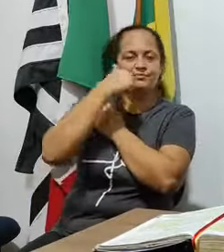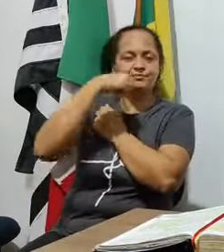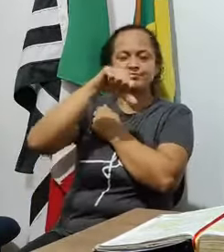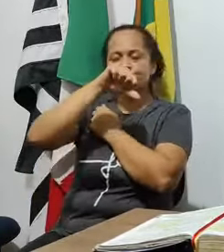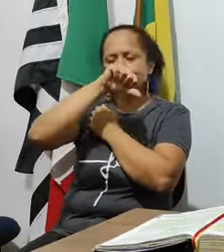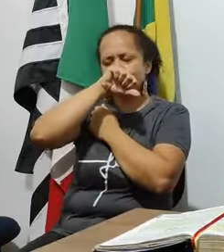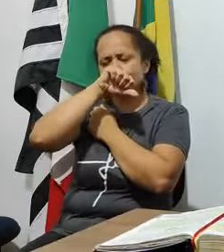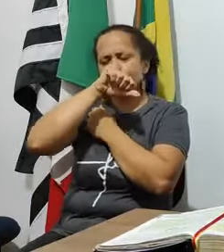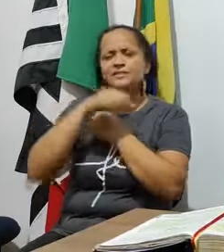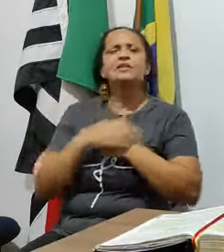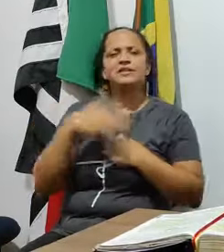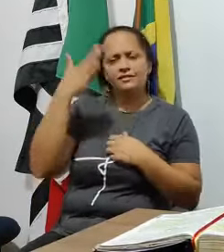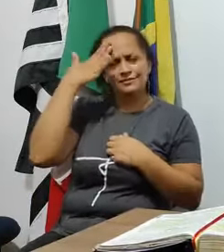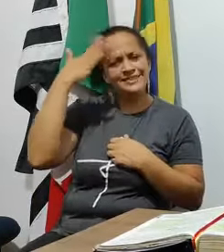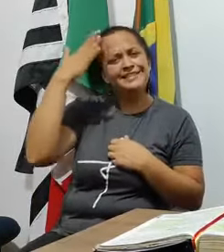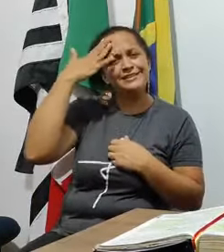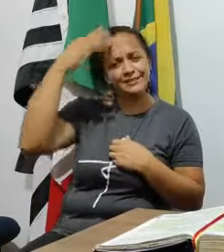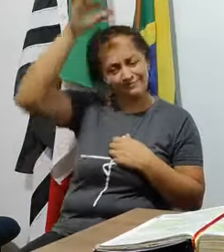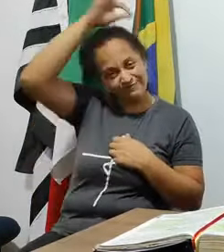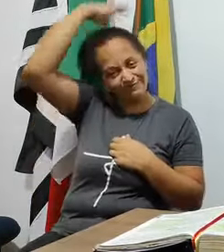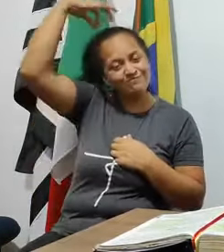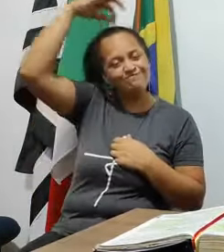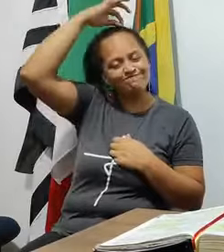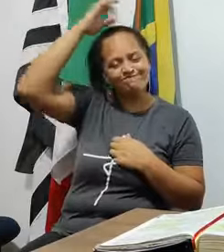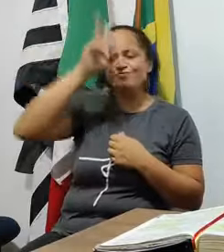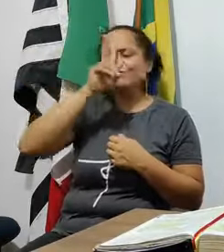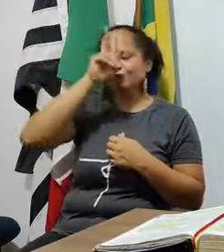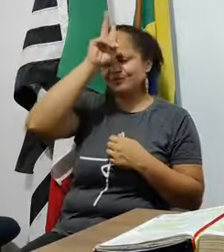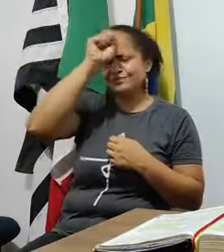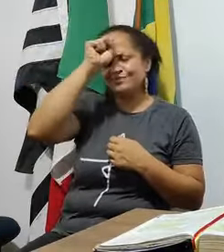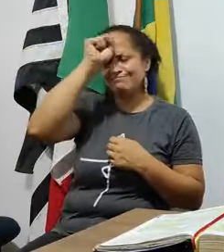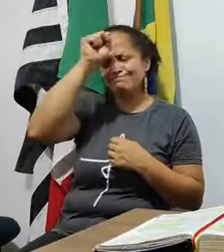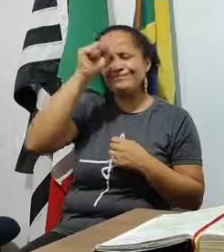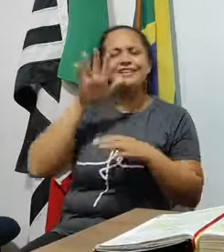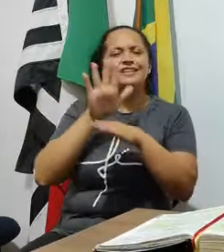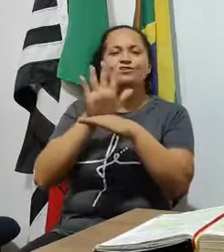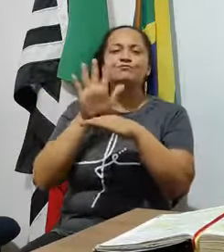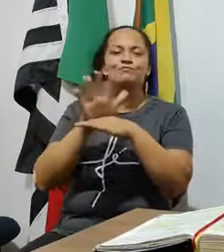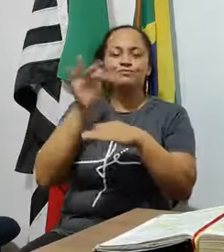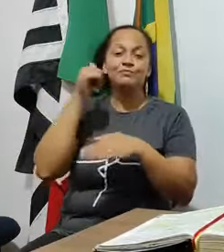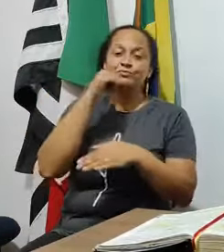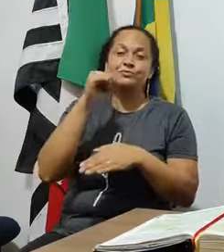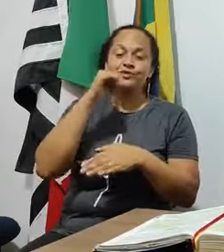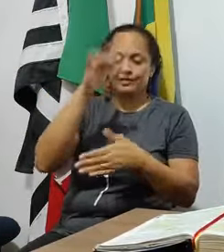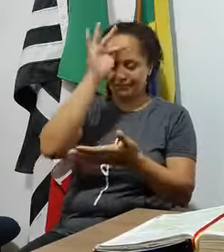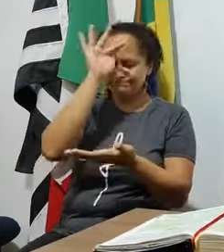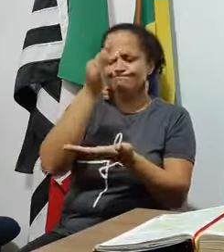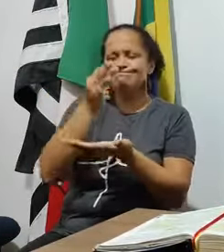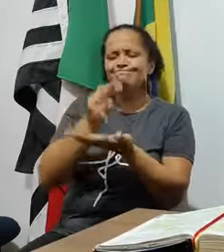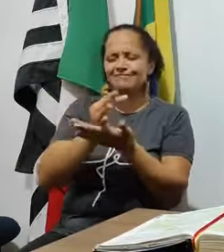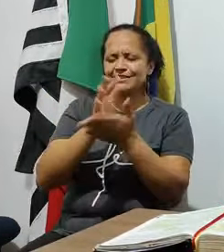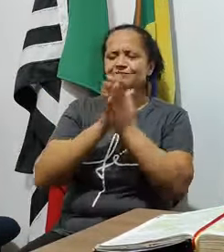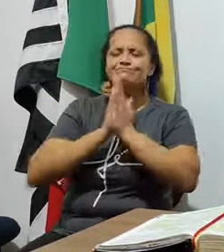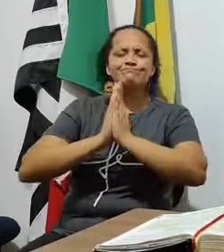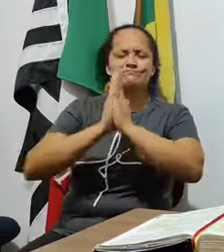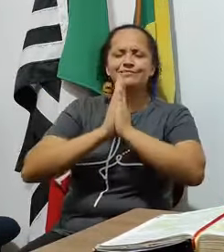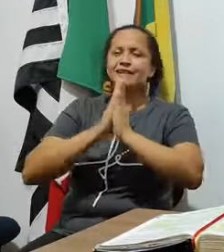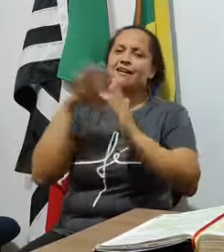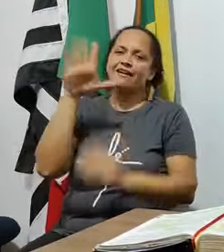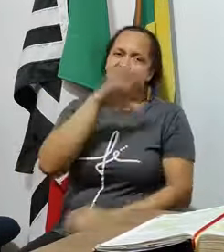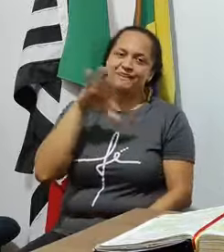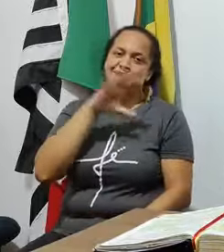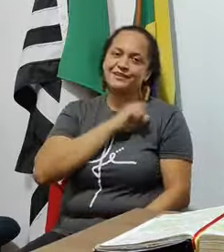Santo tem te fortalecido a cada dia, tem te ajudado. A senhora é uma mulher de fé, uma mulher de oração, uma mulher que ama